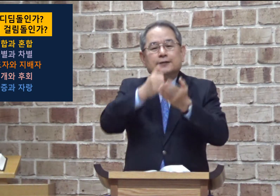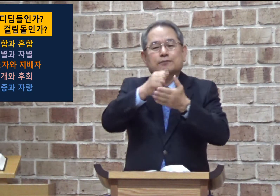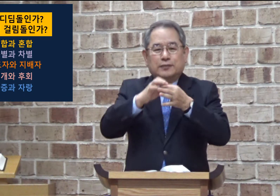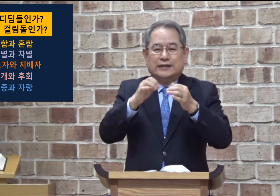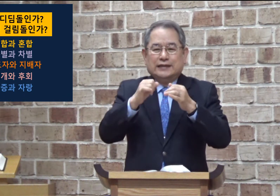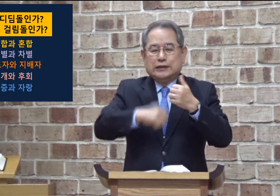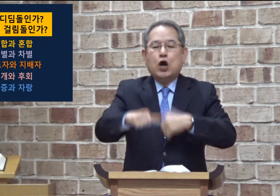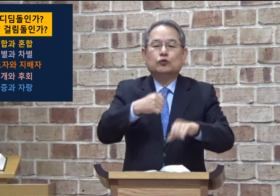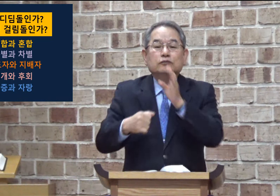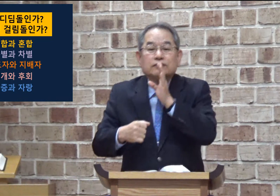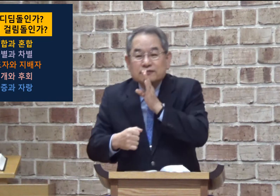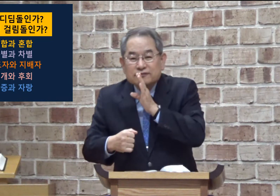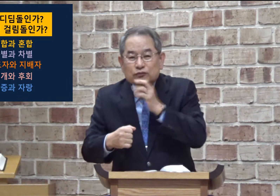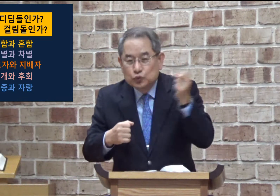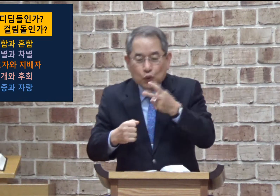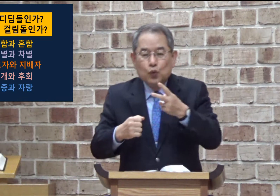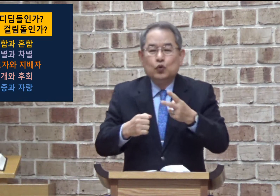그렇기 때문에 자신을 보고